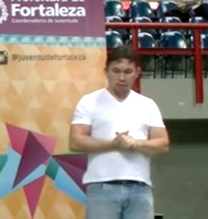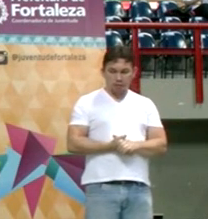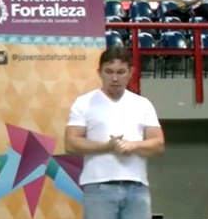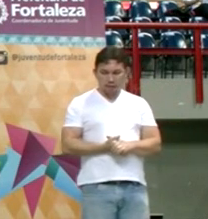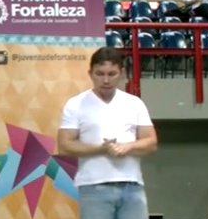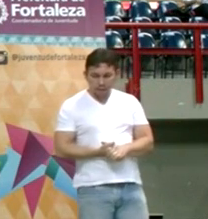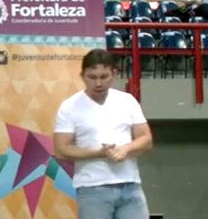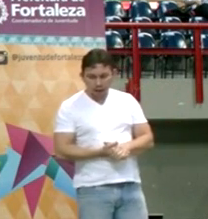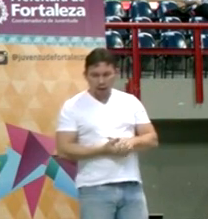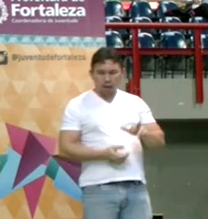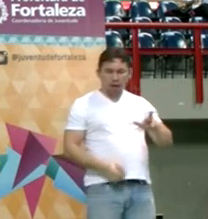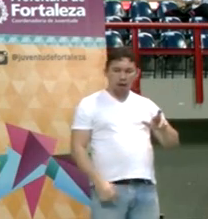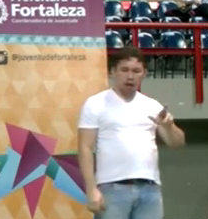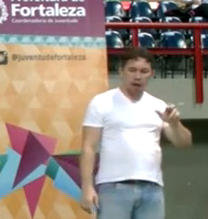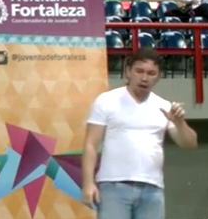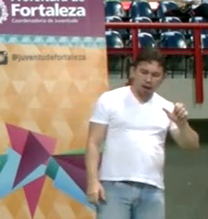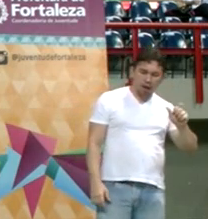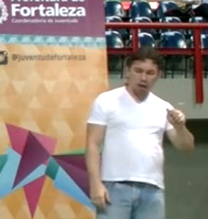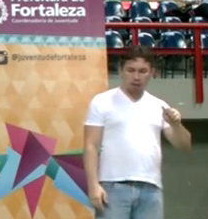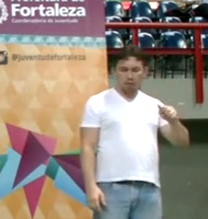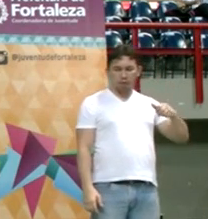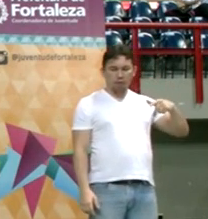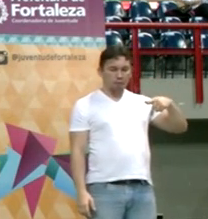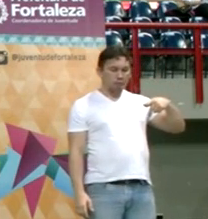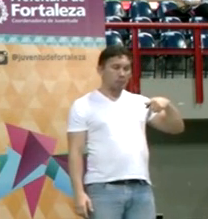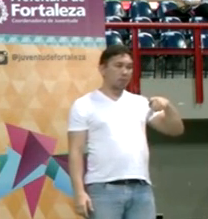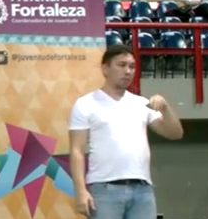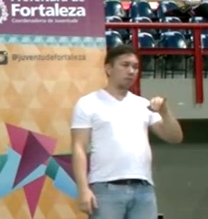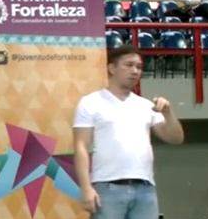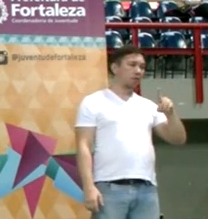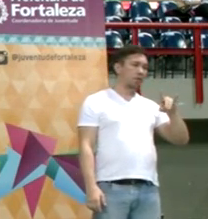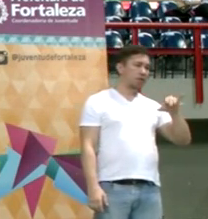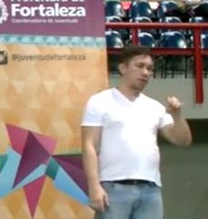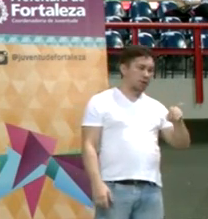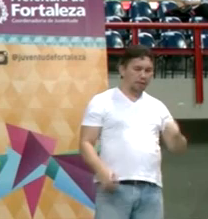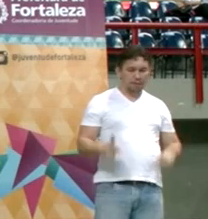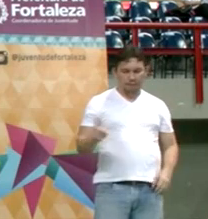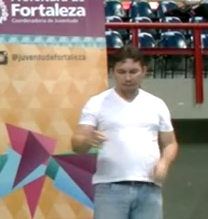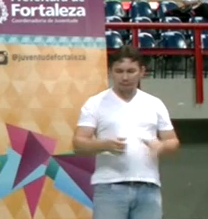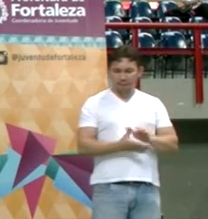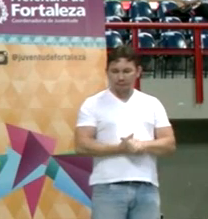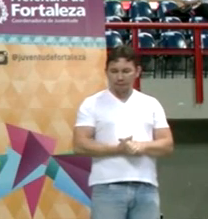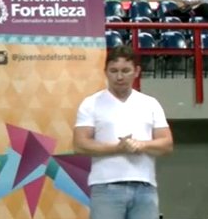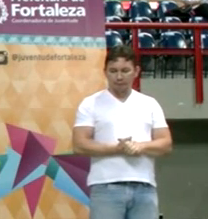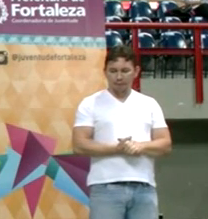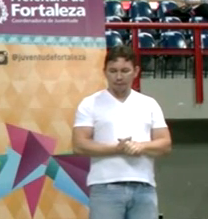chamado Rasputin, tá? O pessoal aí da Anastácia, tá? O Rasputin,